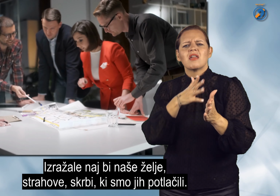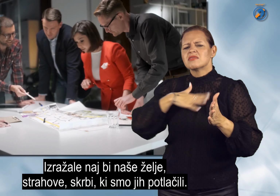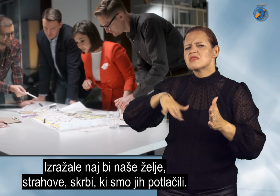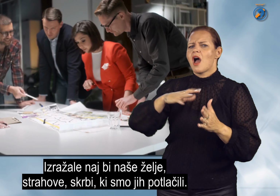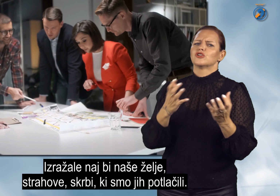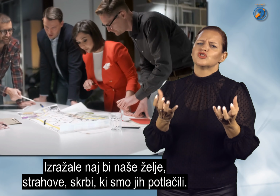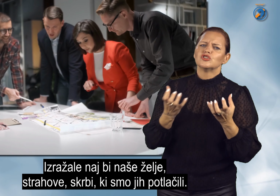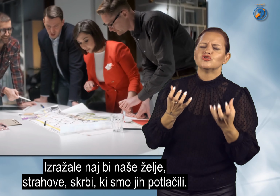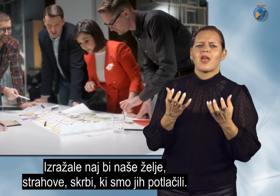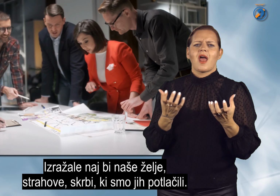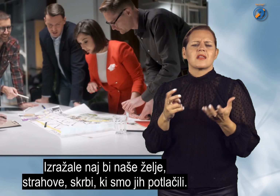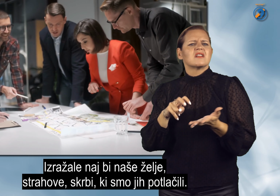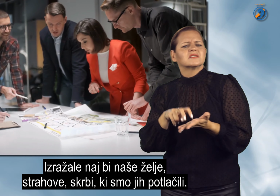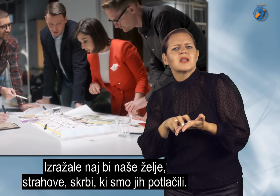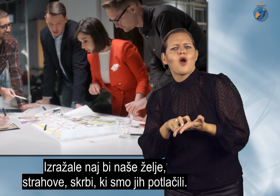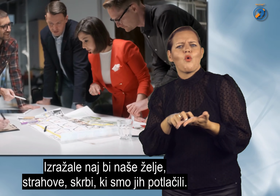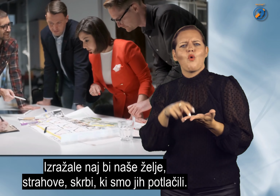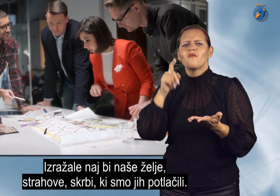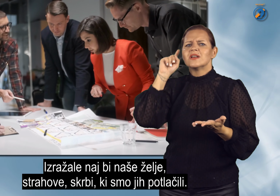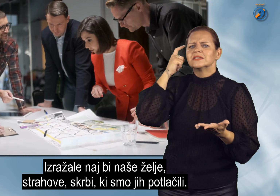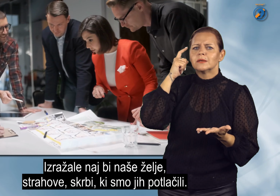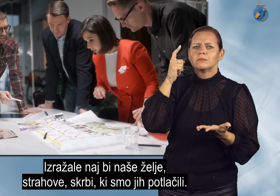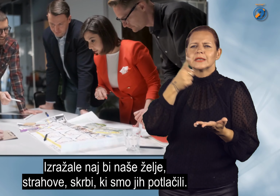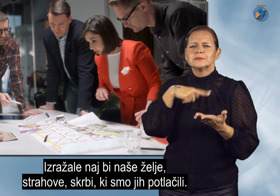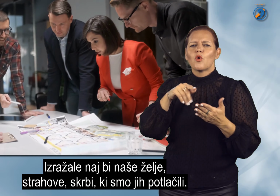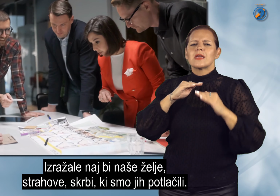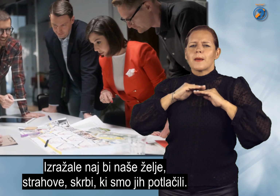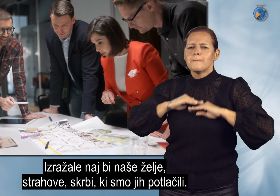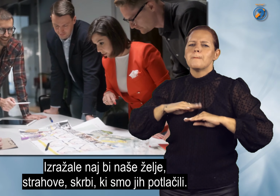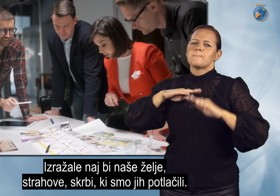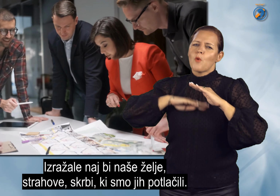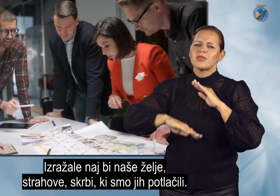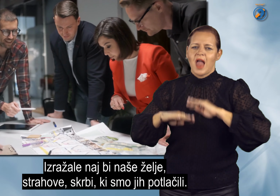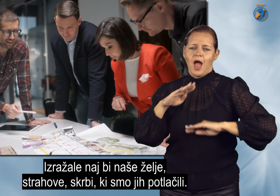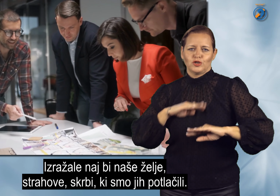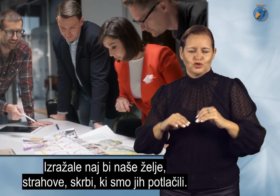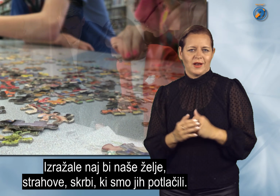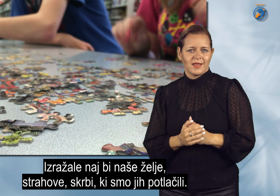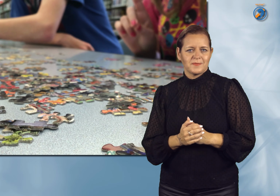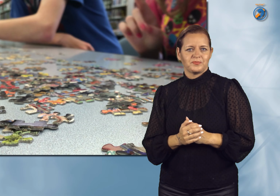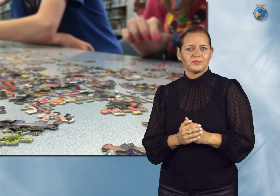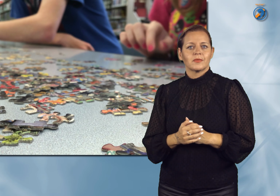Izražale naj bi naše želje, strahove, skrbi, ki smo jih potlačili.